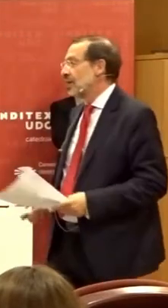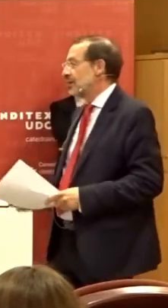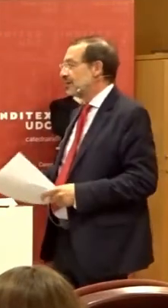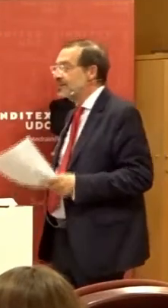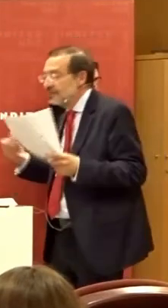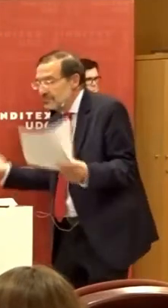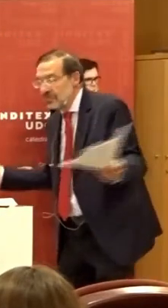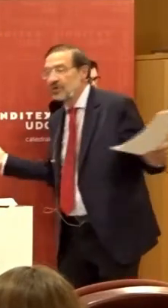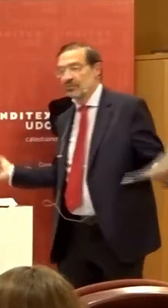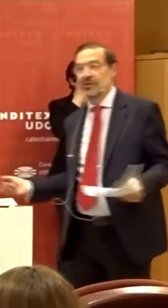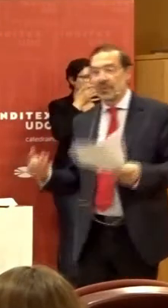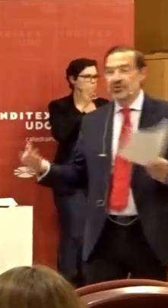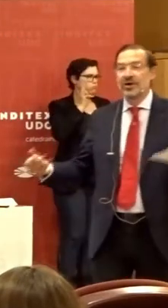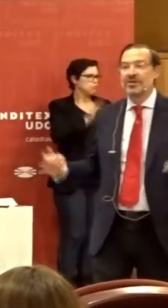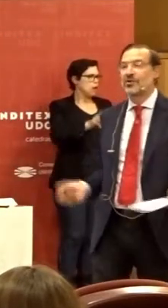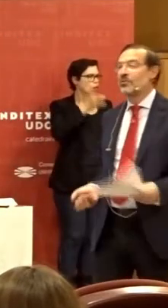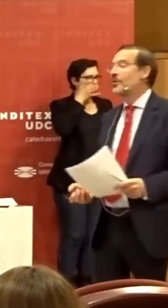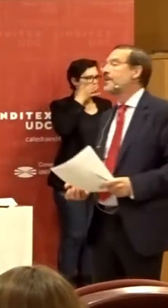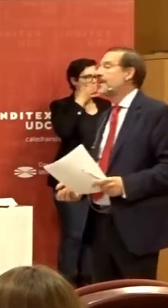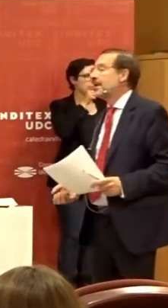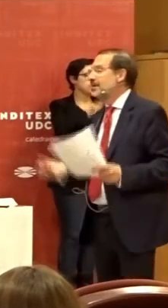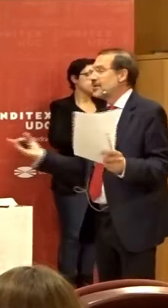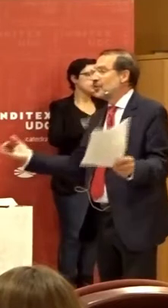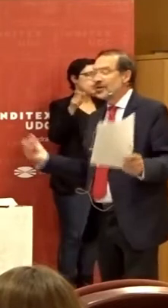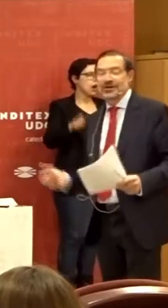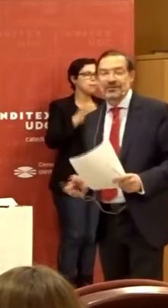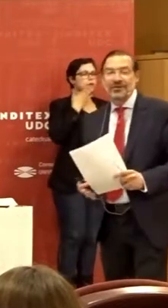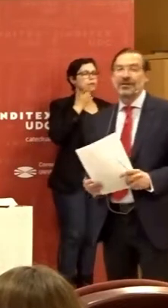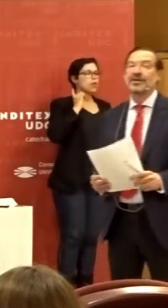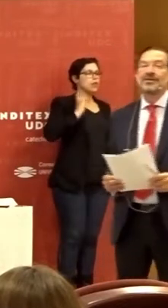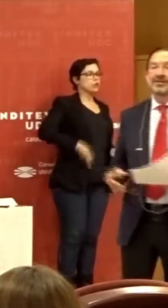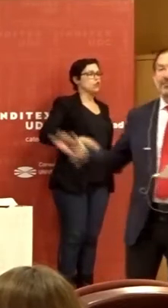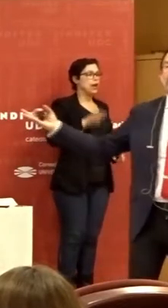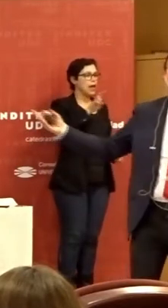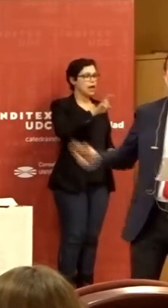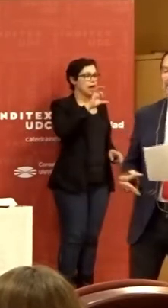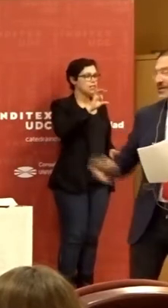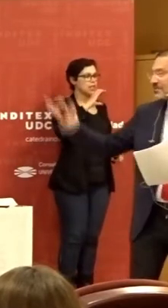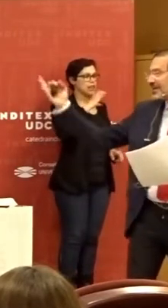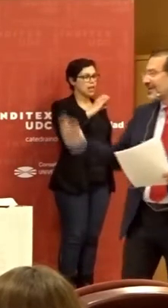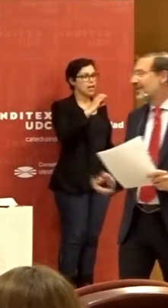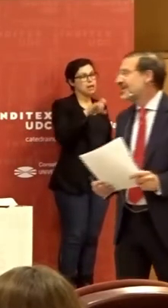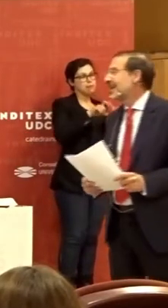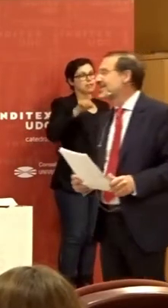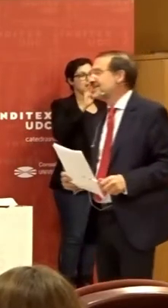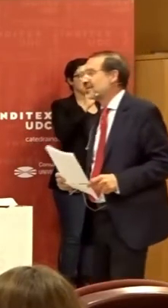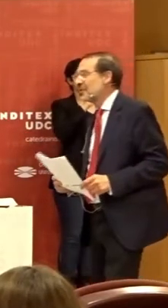visto en personas como el director de RSC de Tempe, de la empresa Tempe,